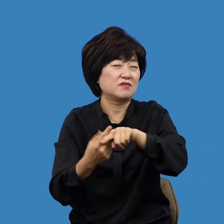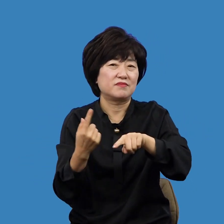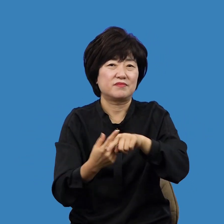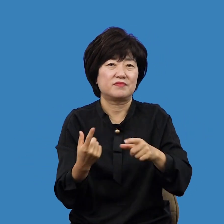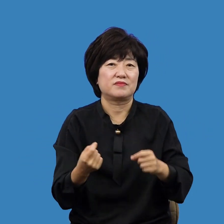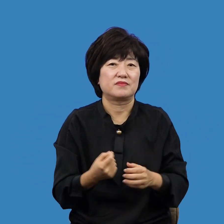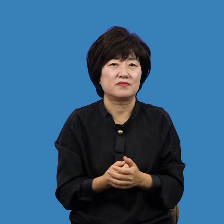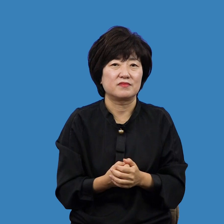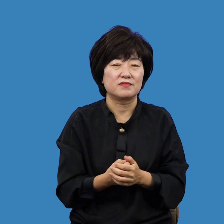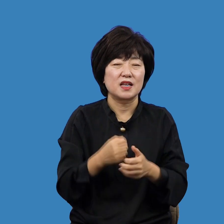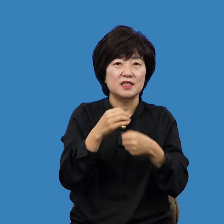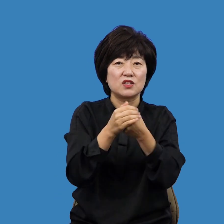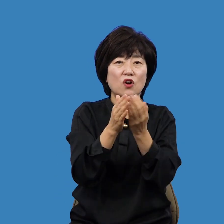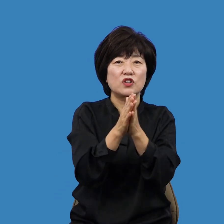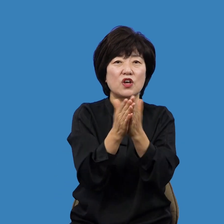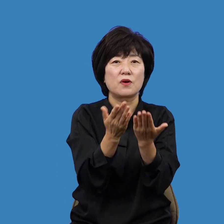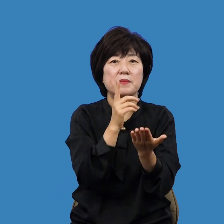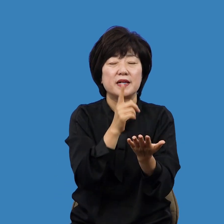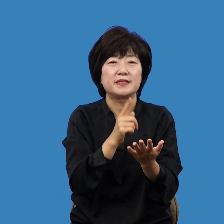얘기합니다. 다음 구절